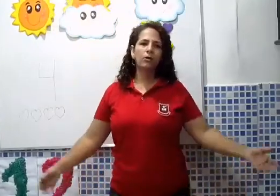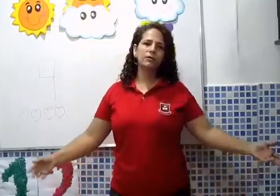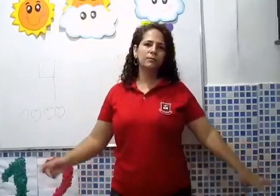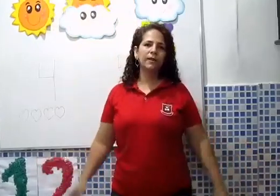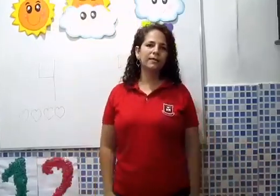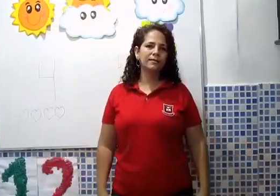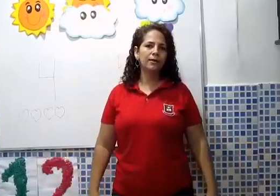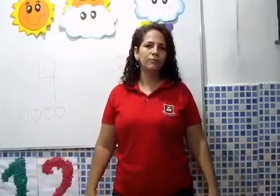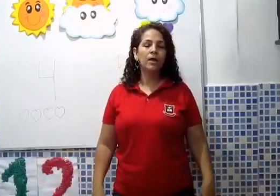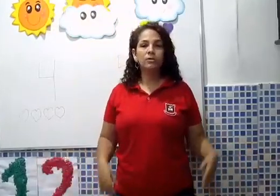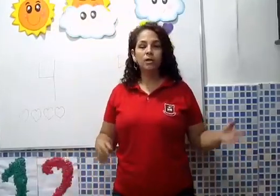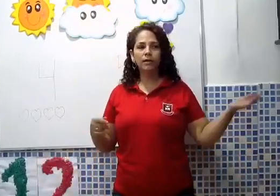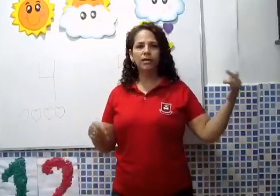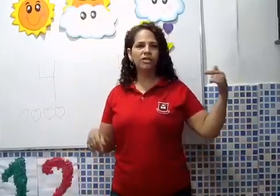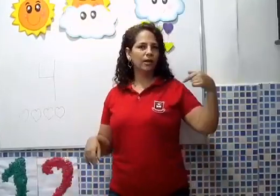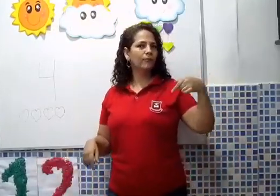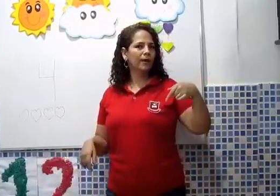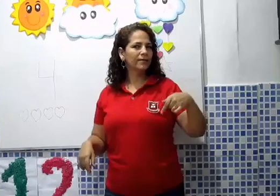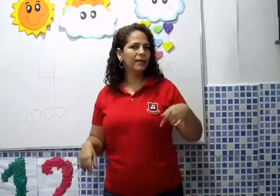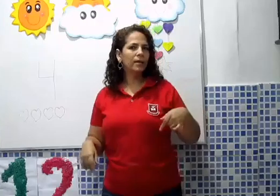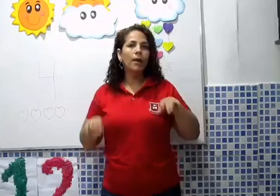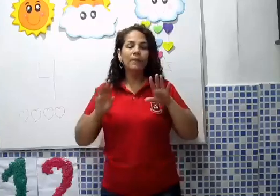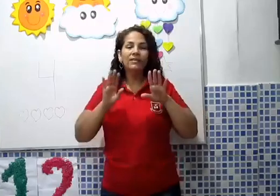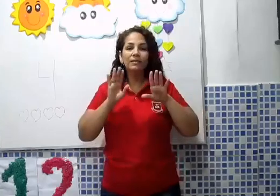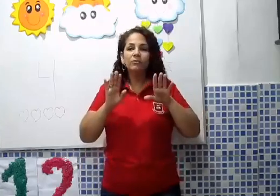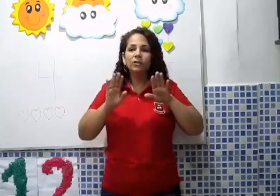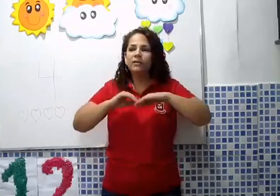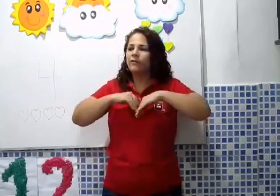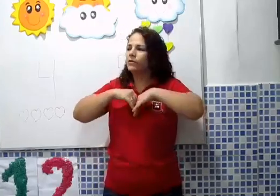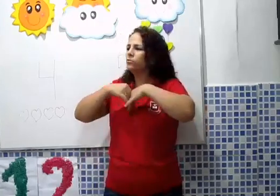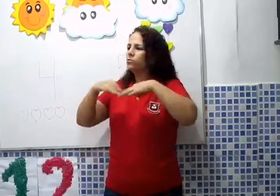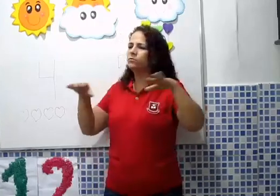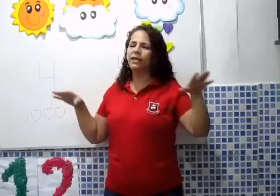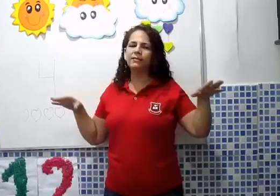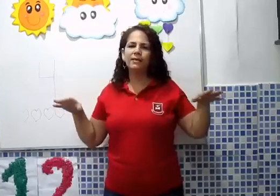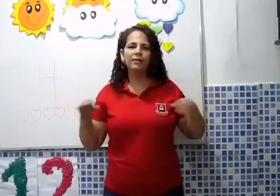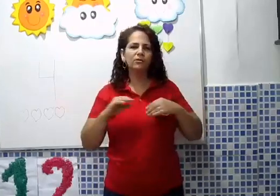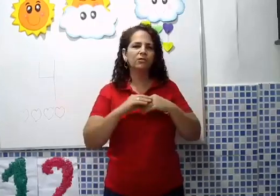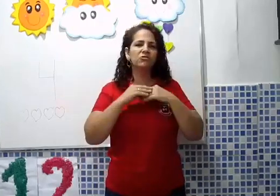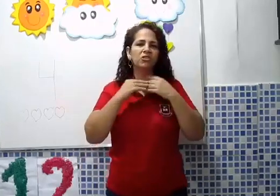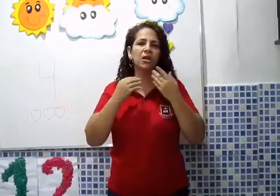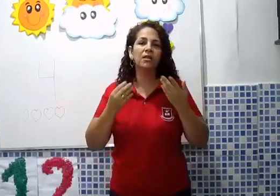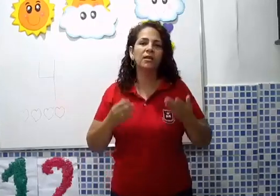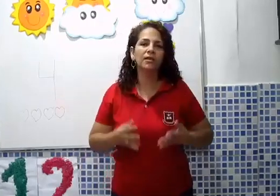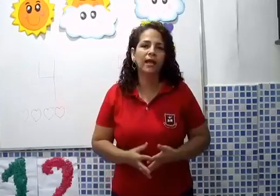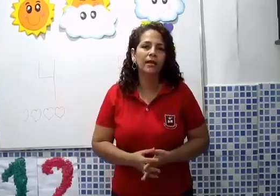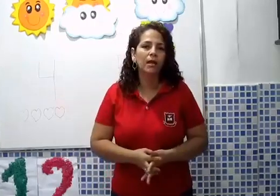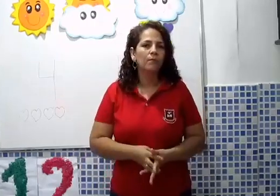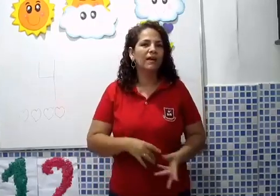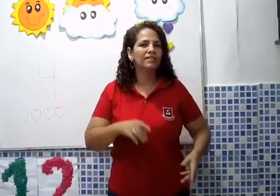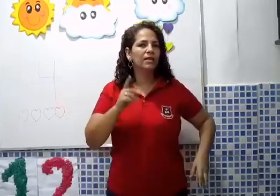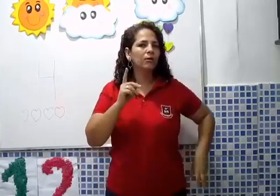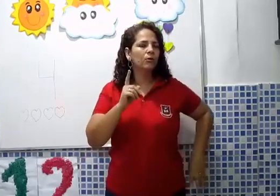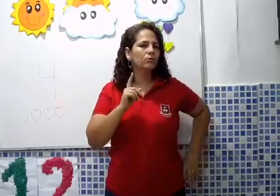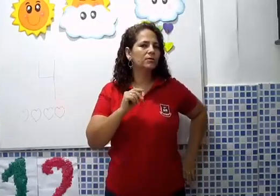nosso Brasil. Só que ele chegou aqui pensando que estava tudo deserto, que não tinha ninguém. Mas ele encontrou, sabe